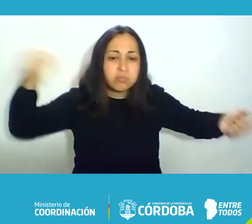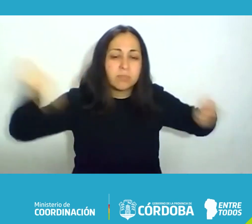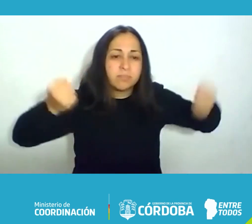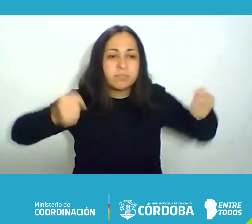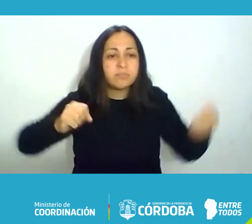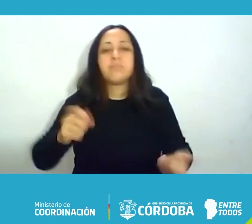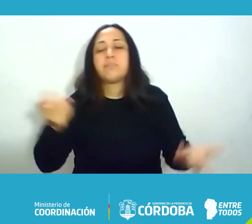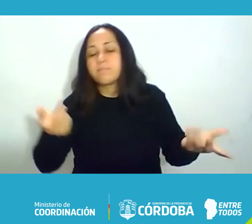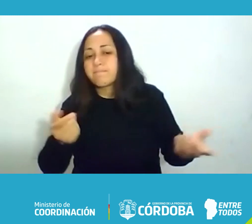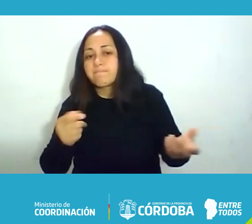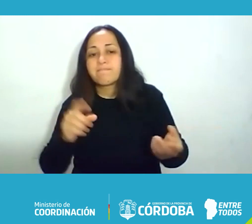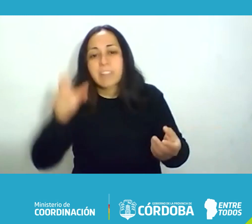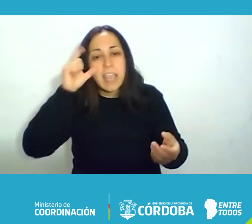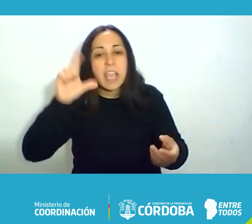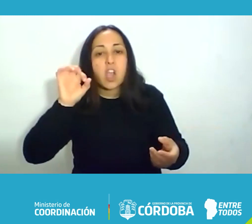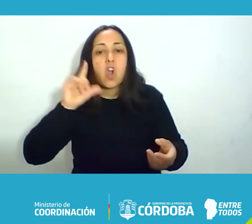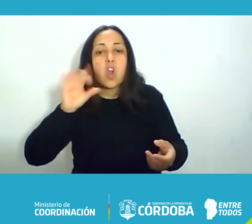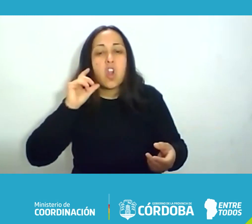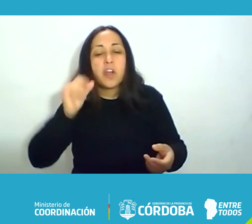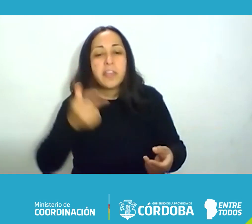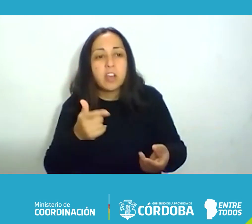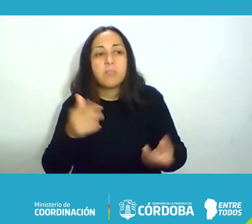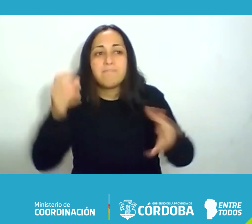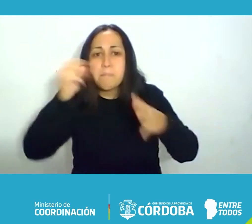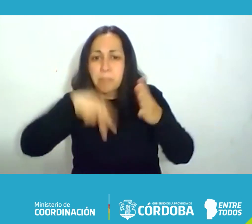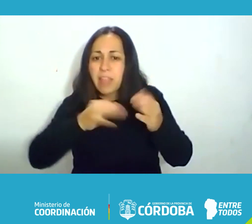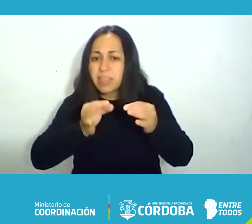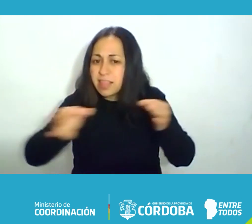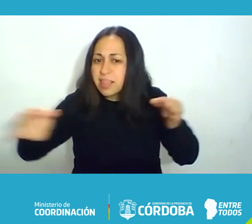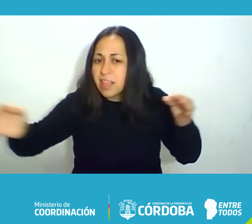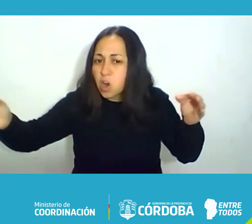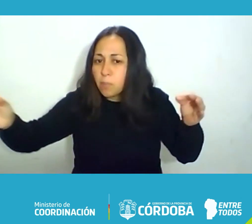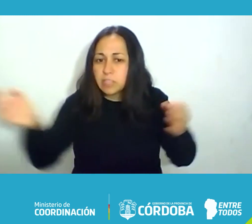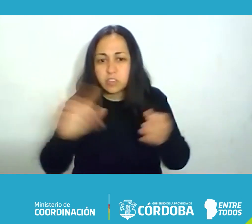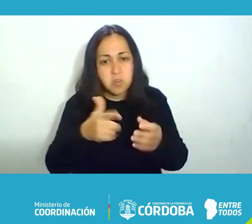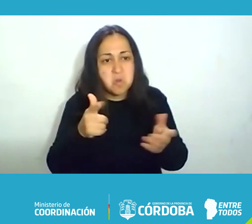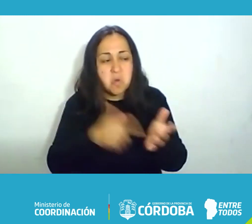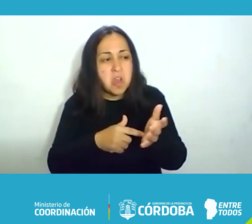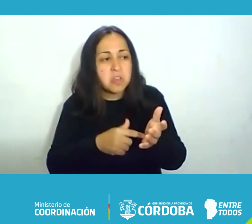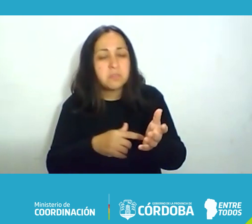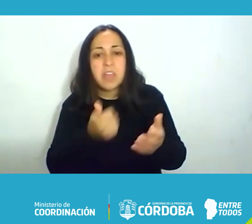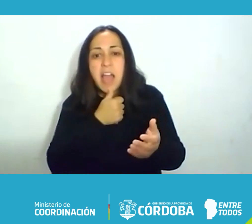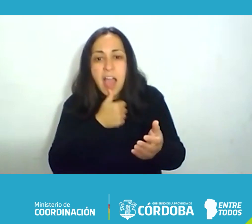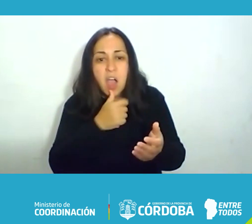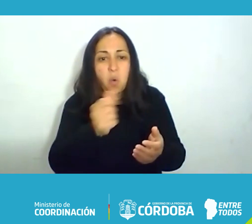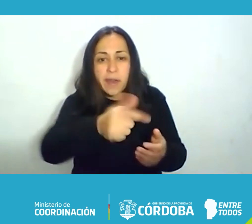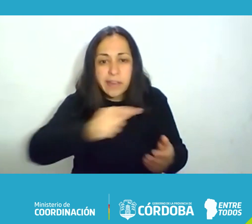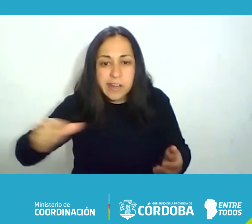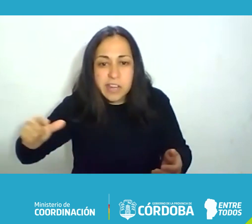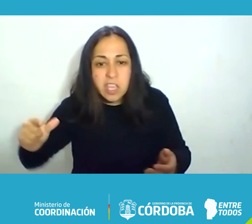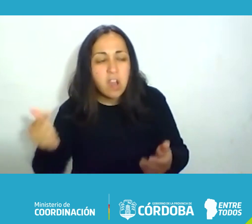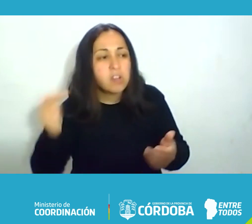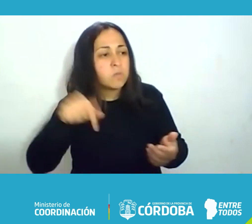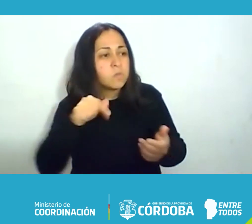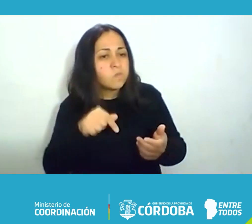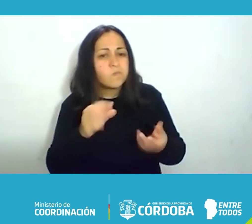ecosistema. En lo ecológico, carece de una planificación a largo plazo. Sobre la explotación de las aguas de los ríos,